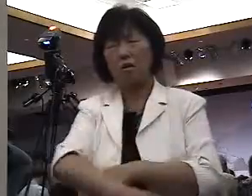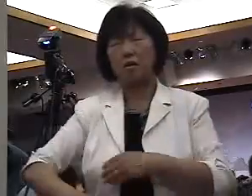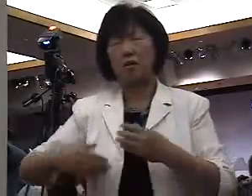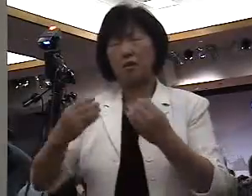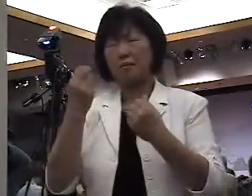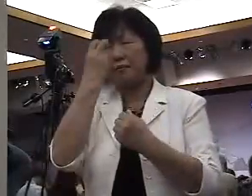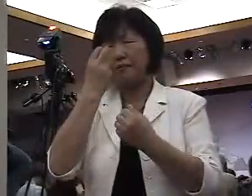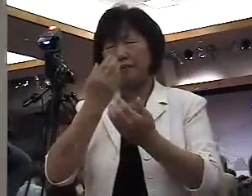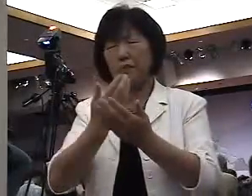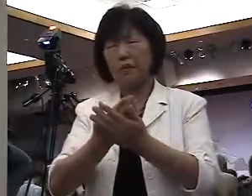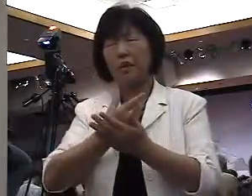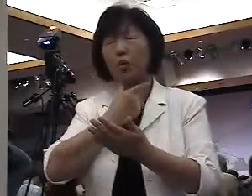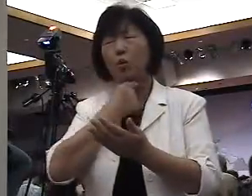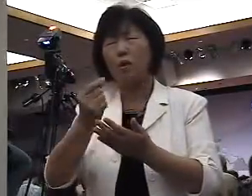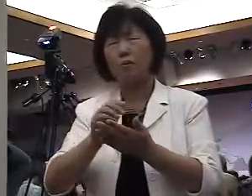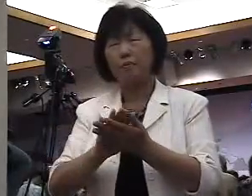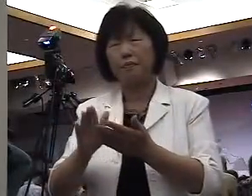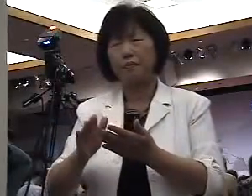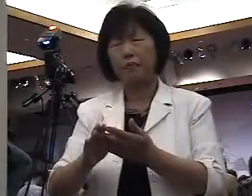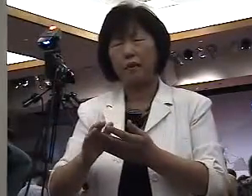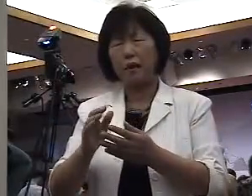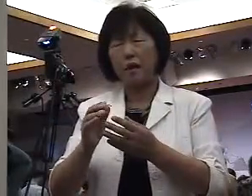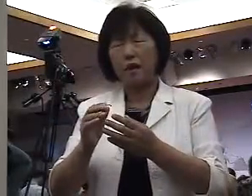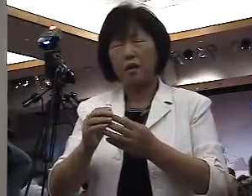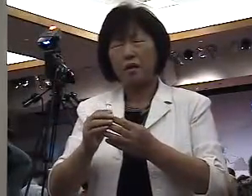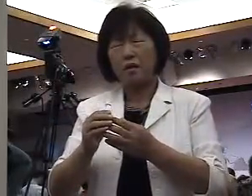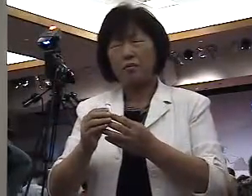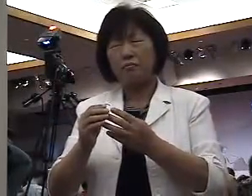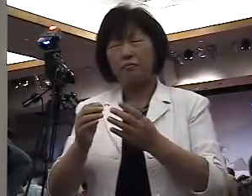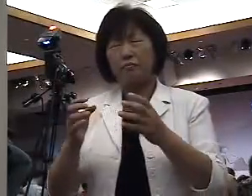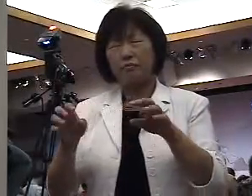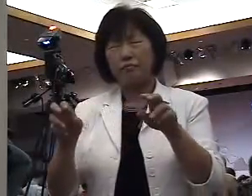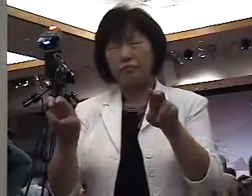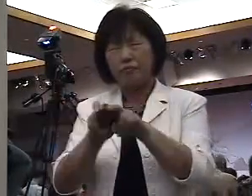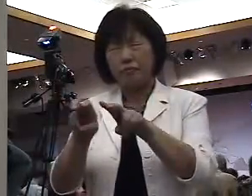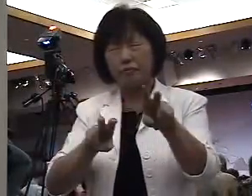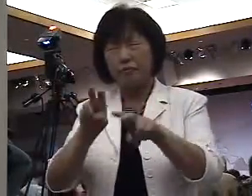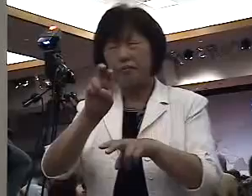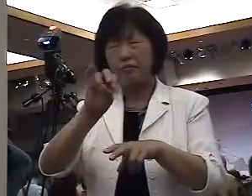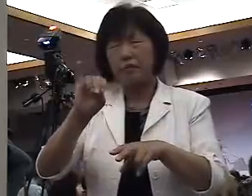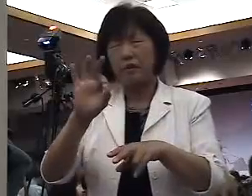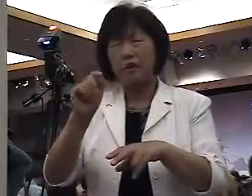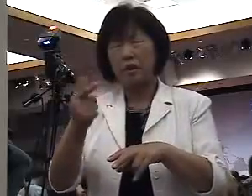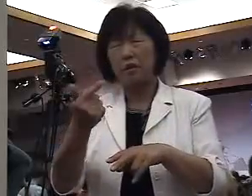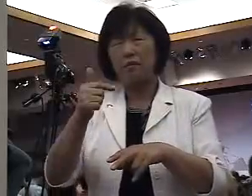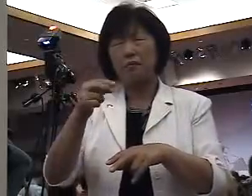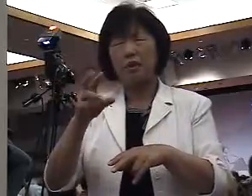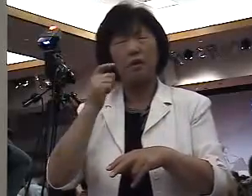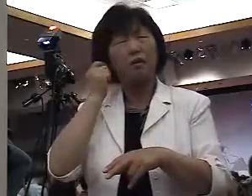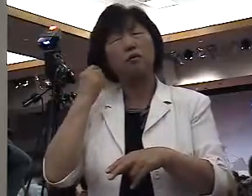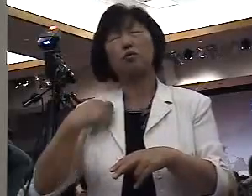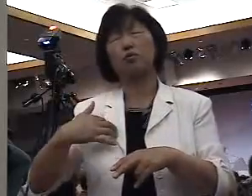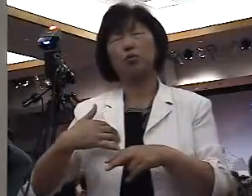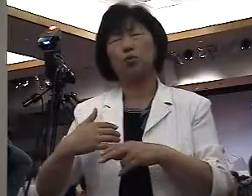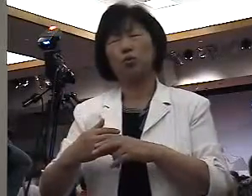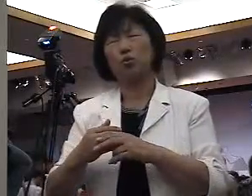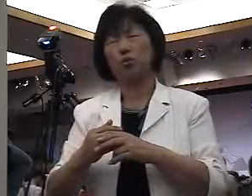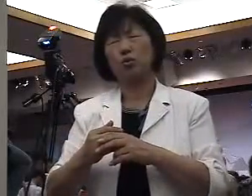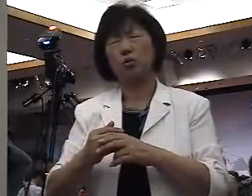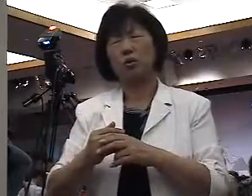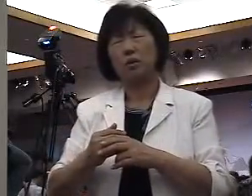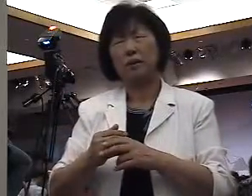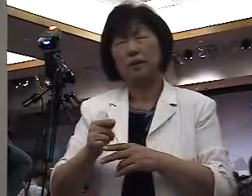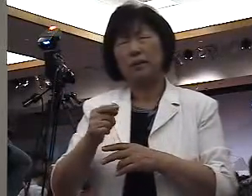지켜주시기를 바랍니다. 처참한 재난과 고통에 시달리는 미얀마와 중국의 수비대 이재민들을 불쌍히